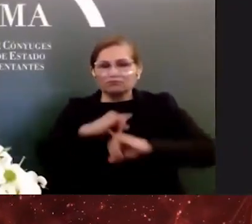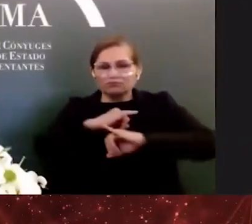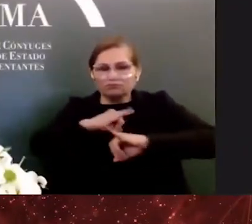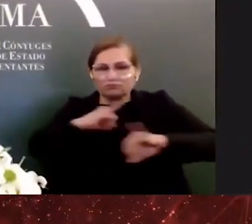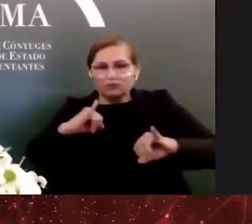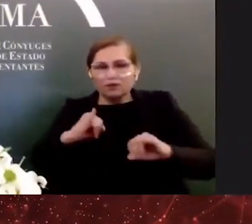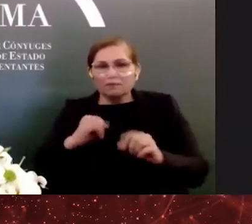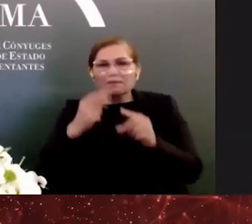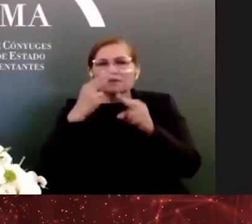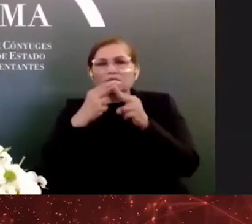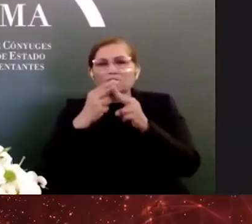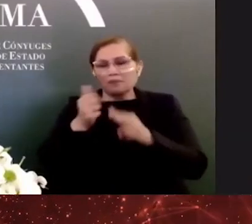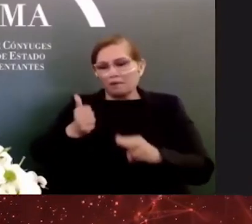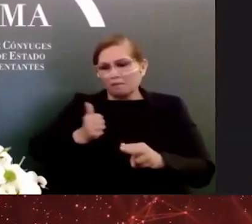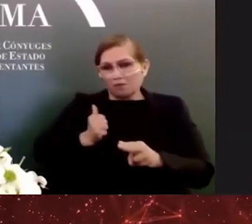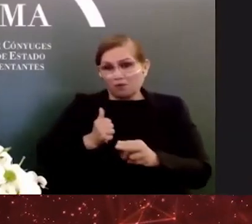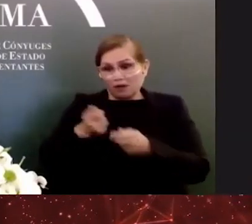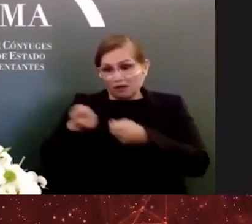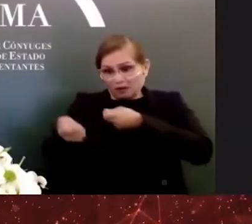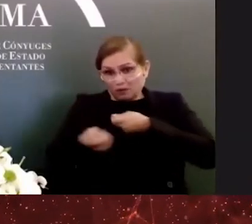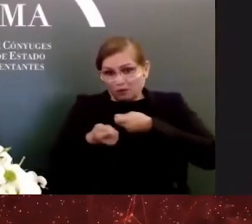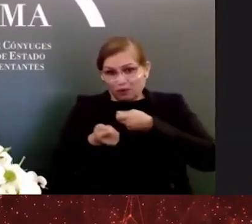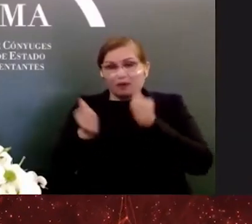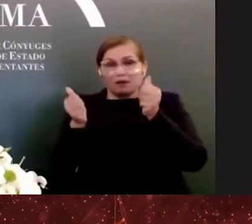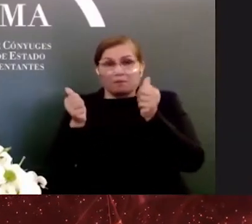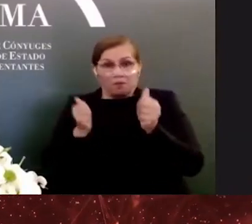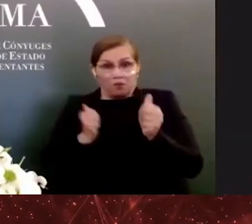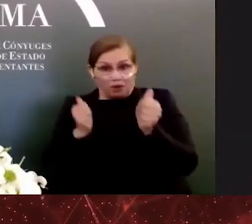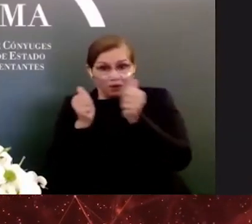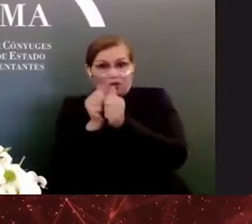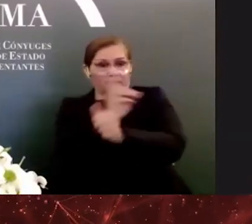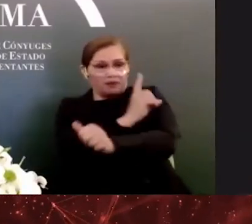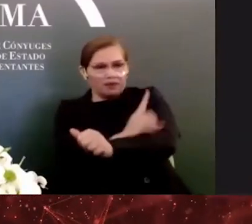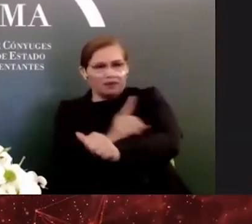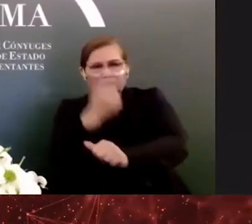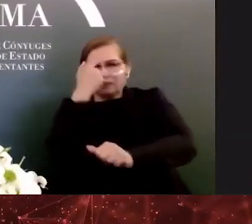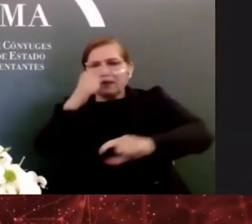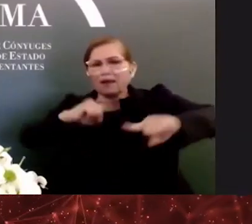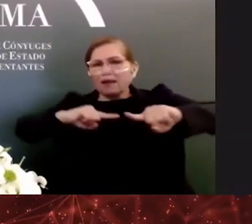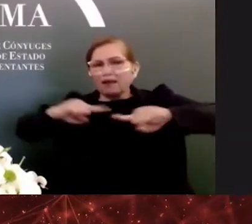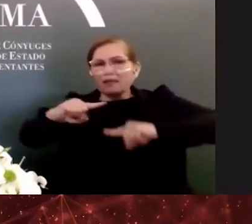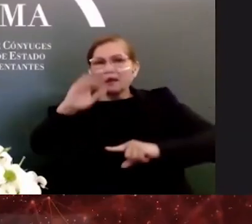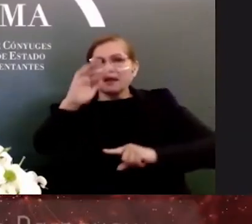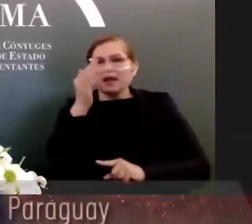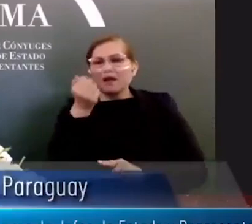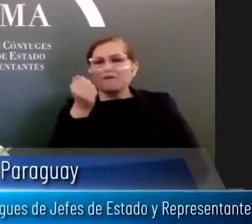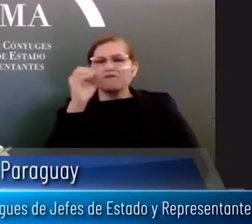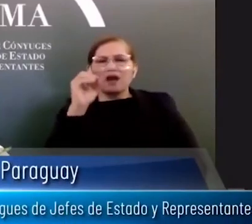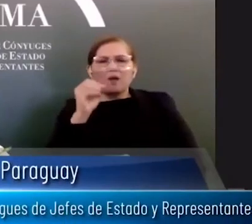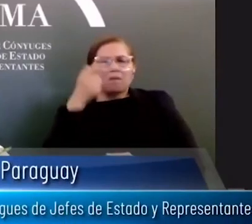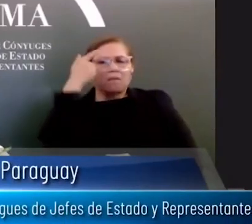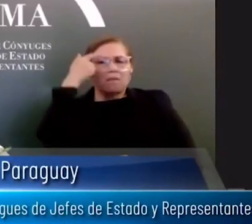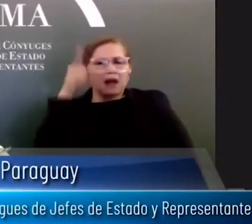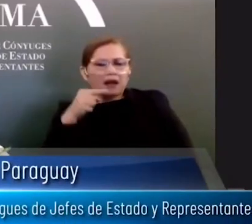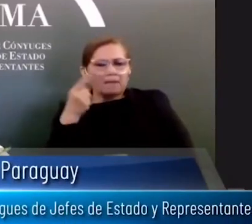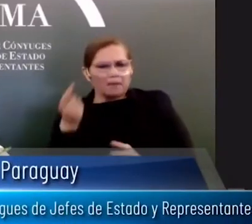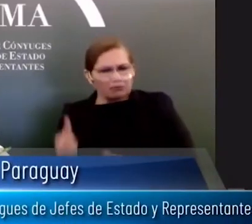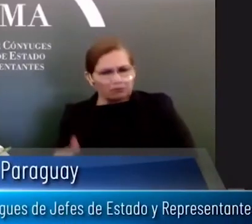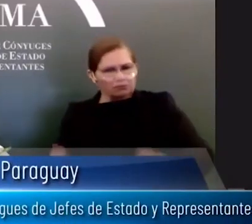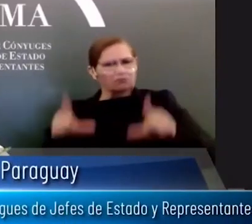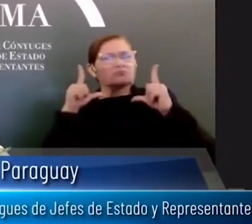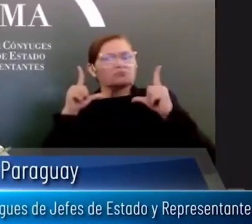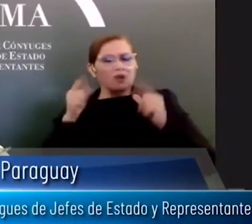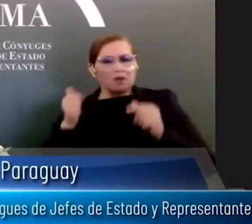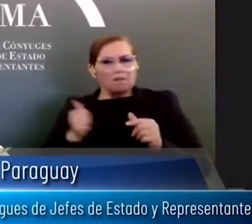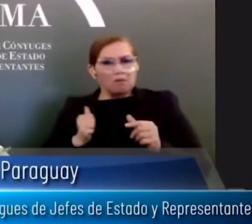Mujeres Rurales, Mujeres con Derechos, liderada por la FAO, brinda la posibilidad de dar voz a aquellas mujeres